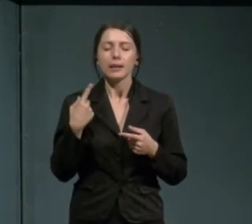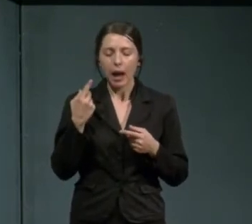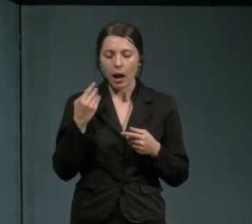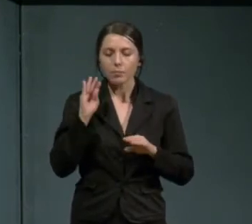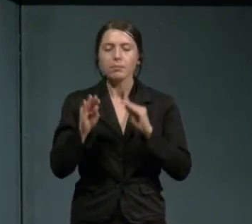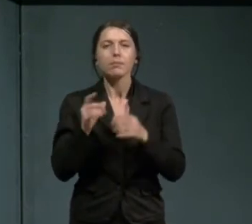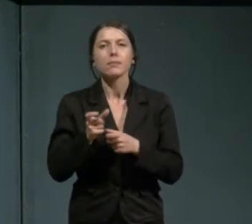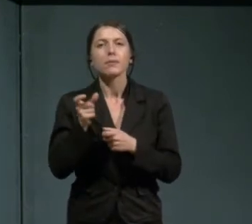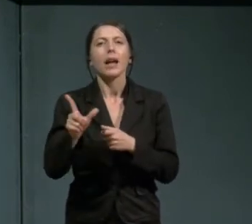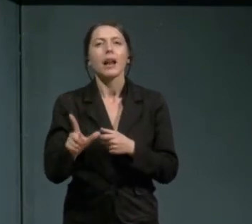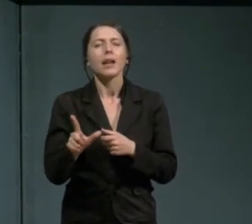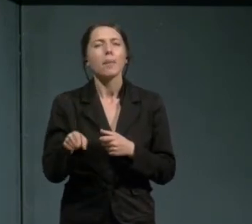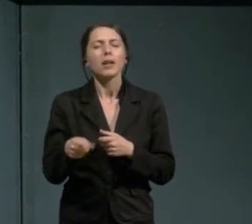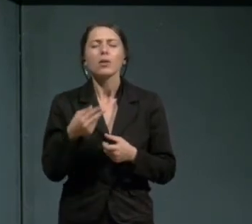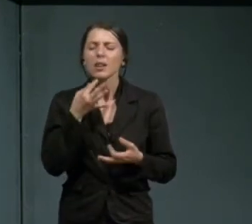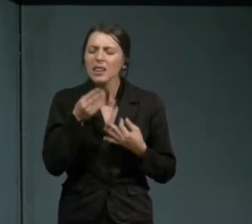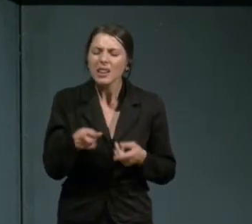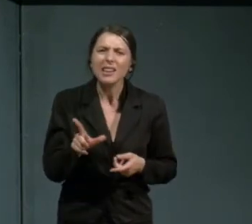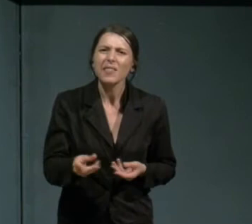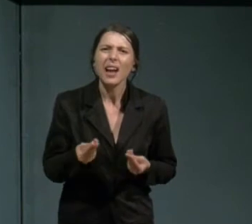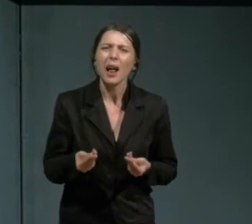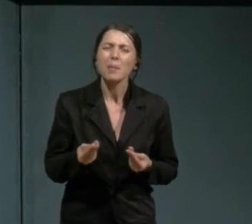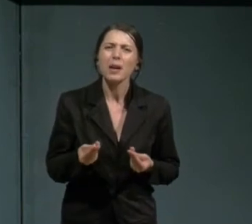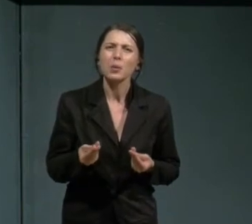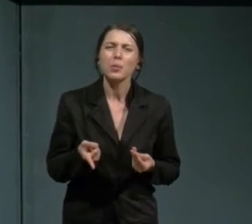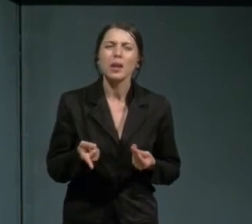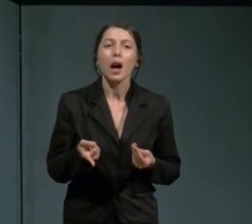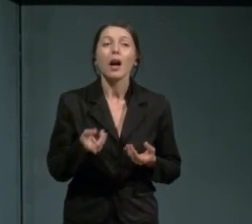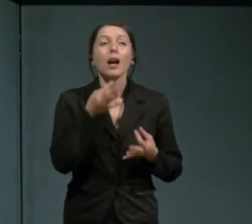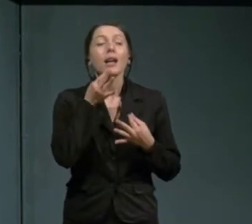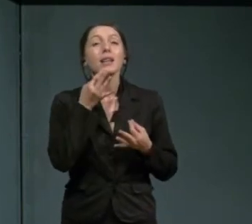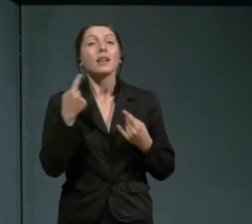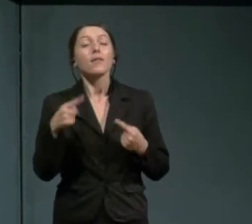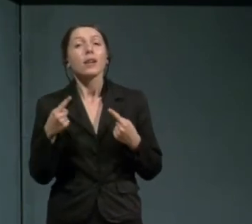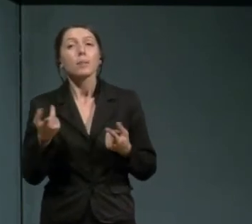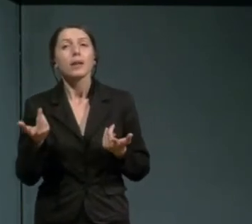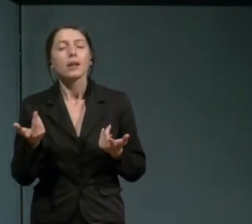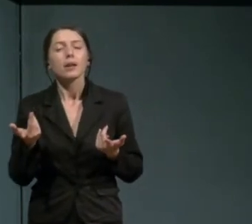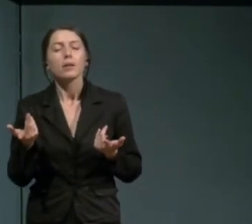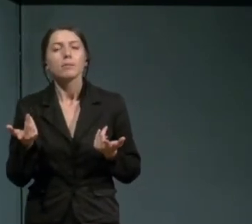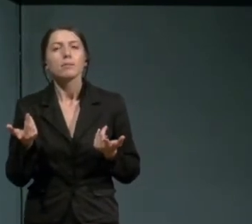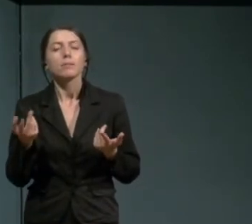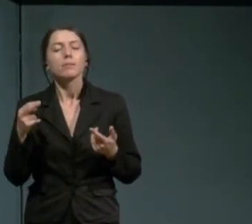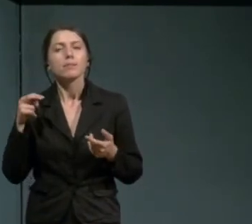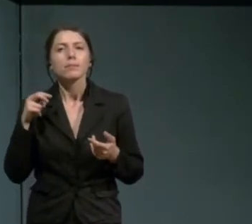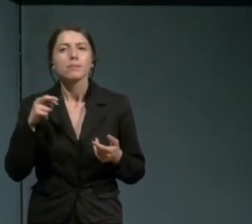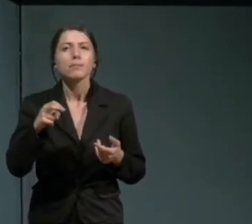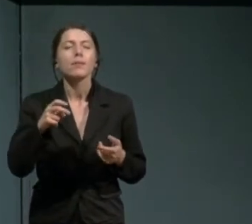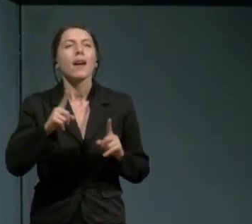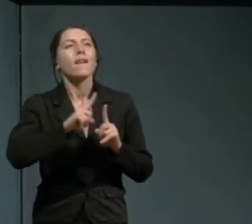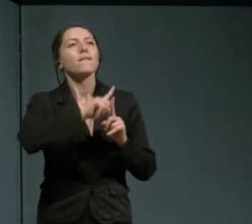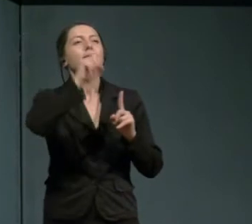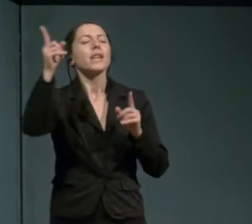che cosa si intende per lampedusa e fare il cammino percorrere il mattino al cammino fino al